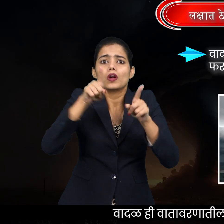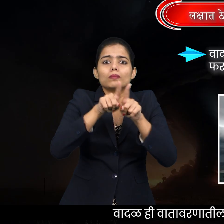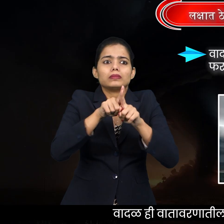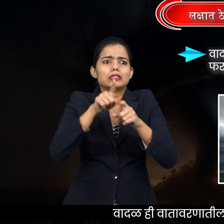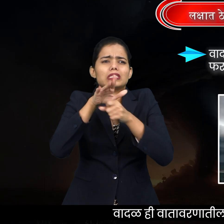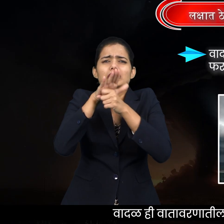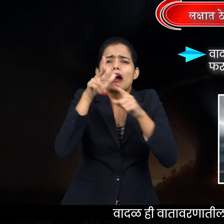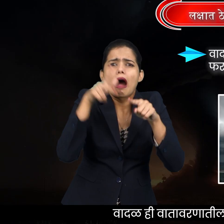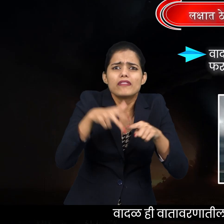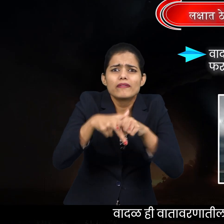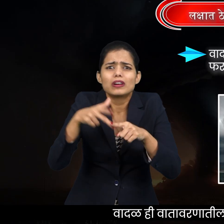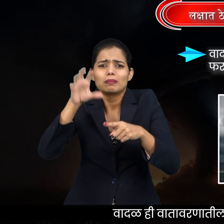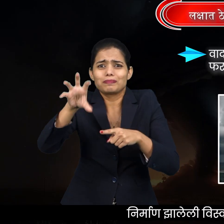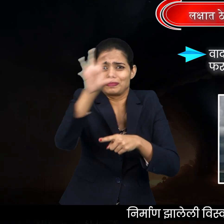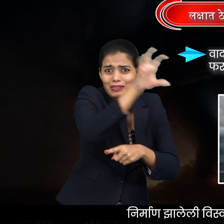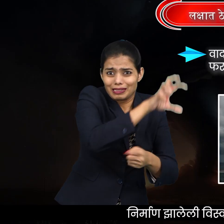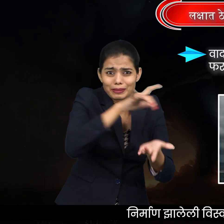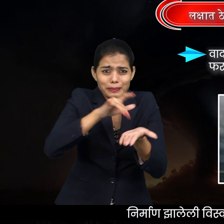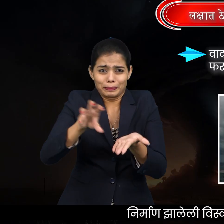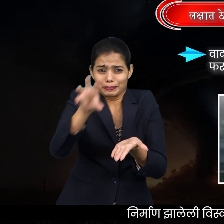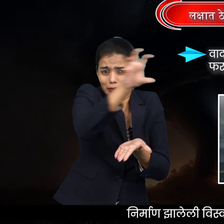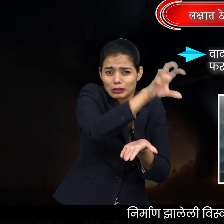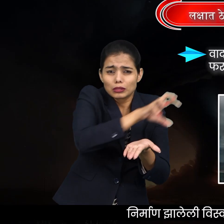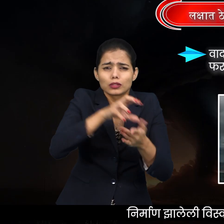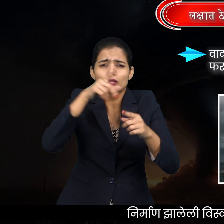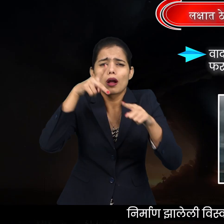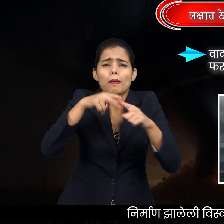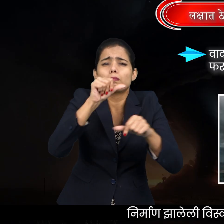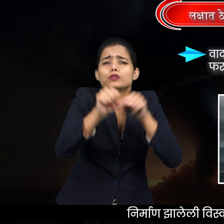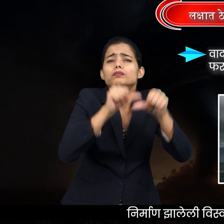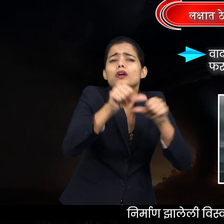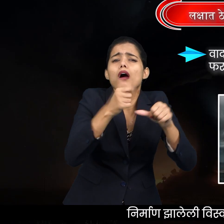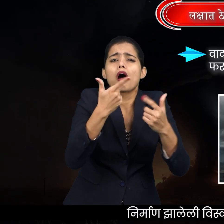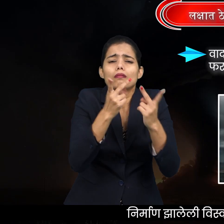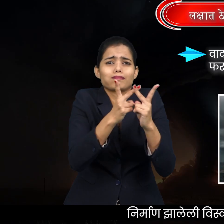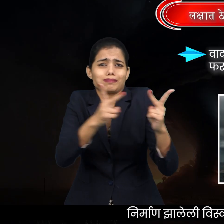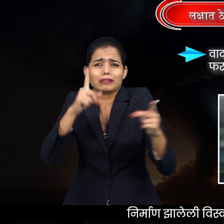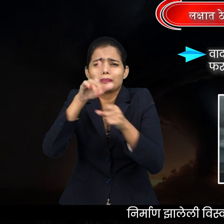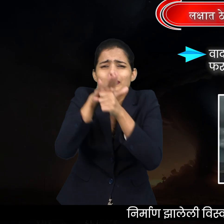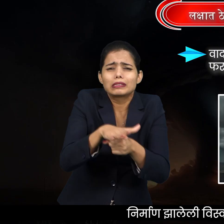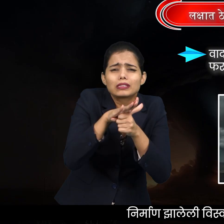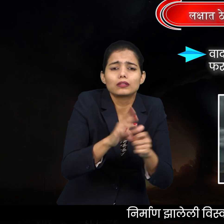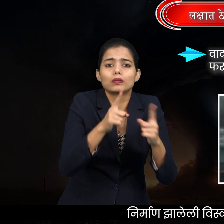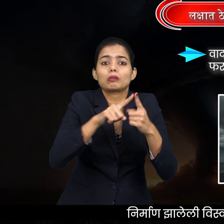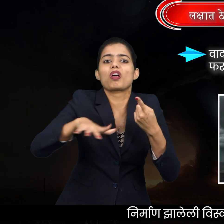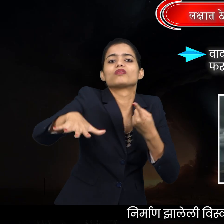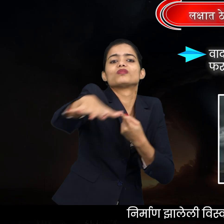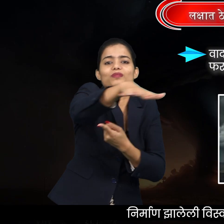दाबातील फरकामुळे निर्माण झालेली विस्कळीत अवस्था आहे.